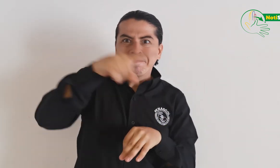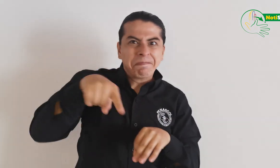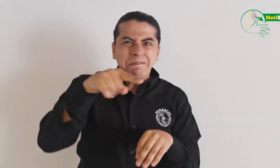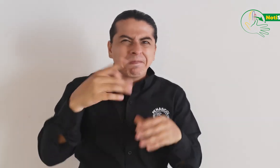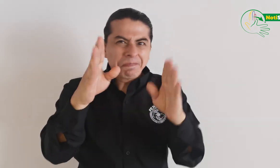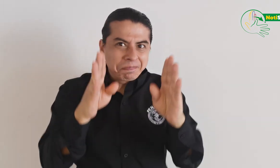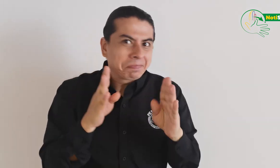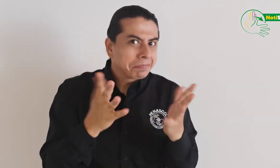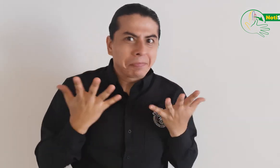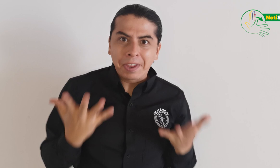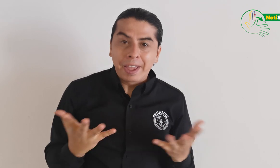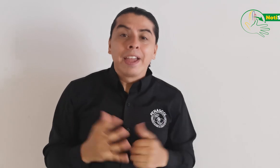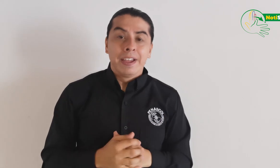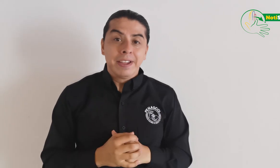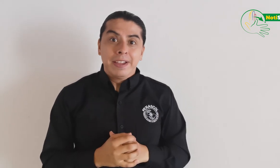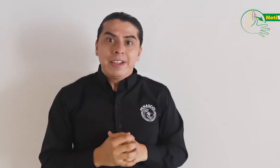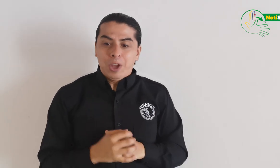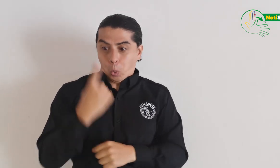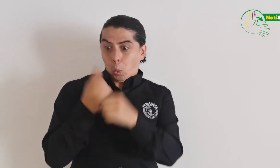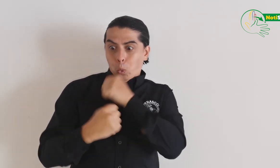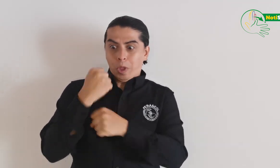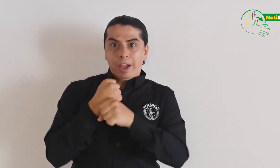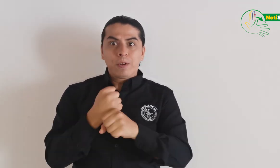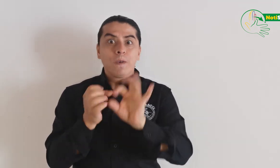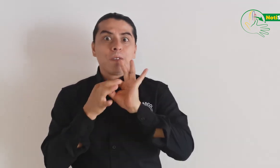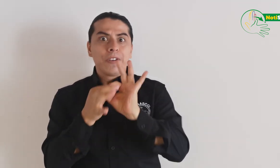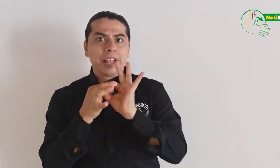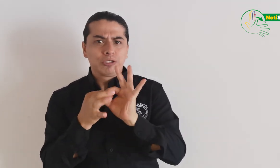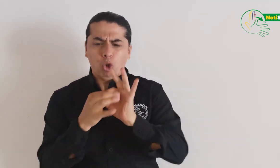Les traigo una información muy importante para todos ustedes, estén atentos.